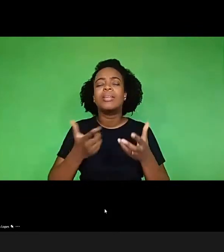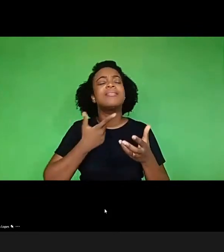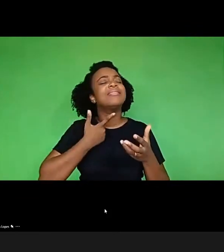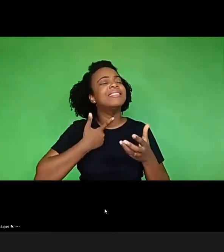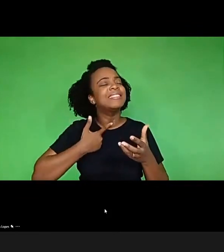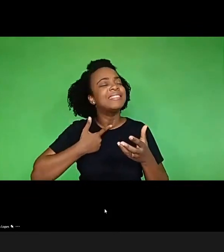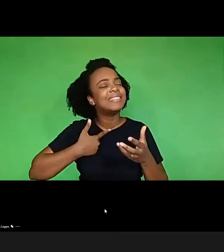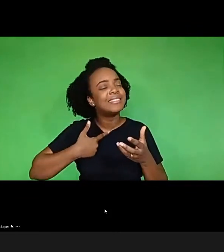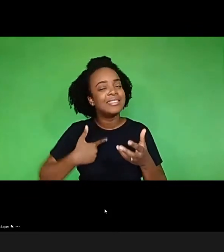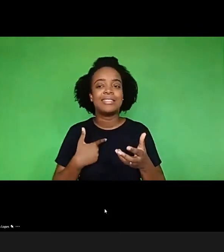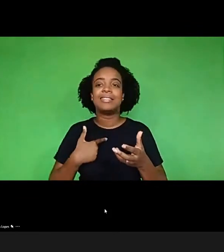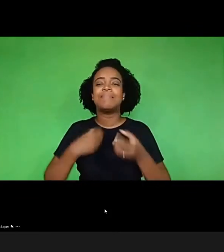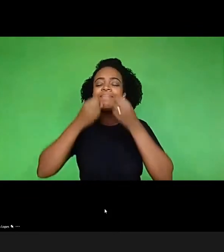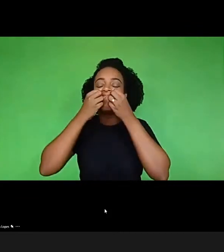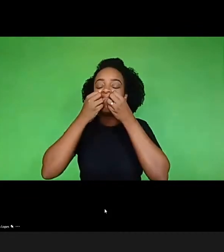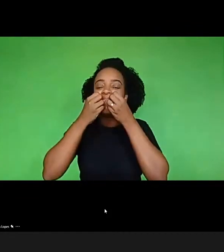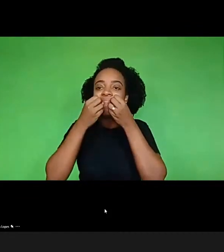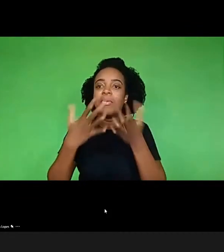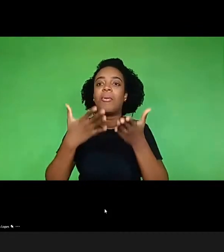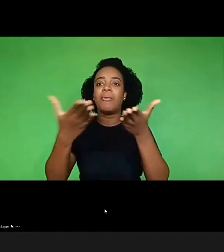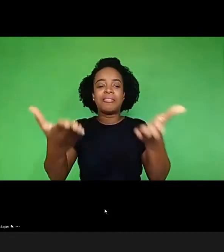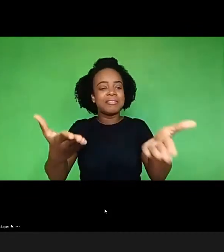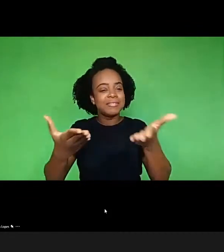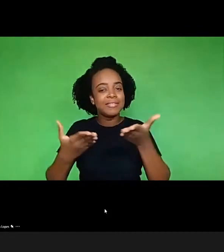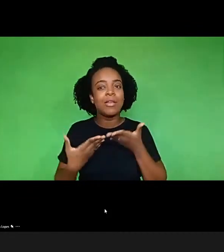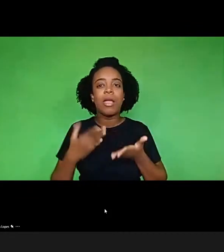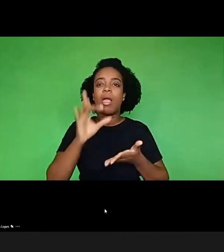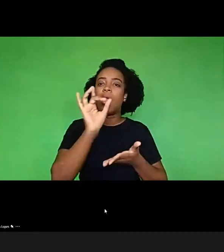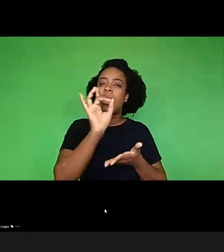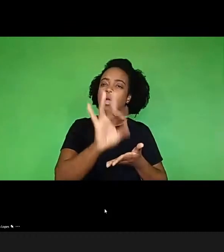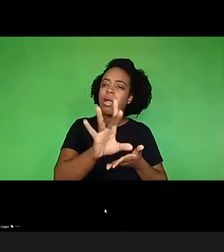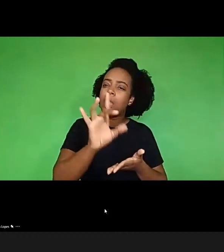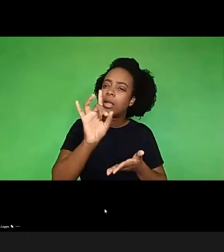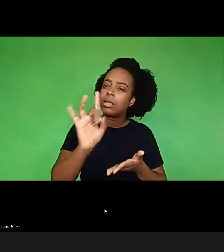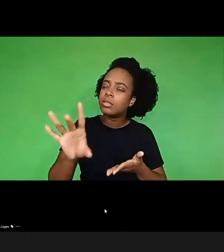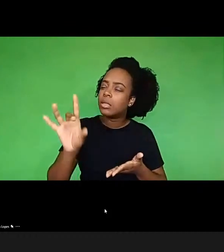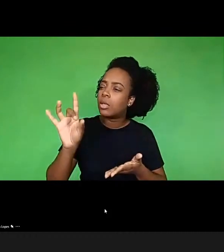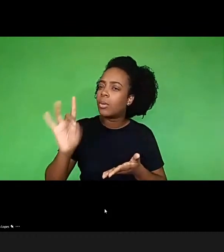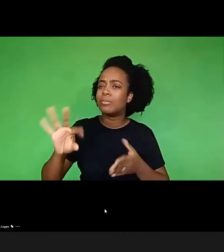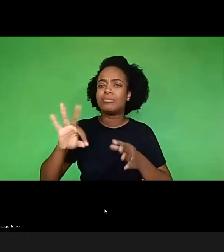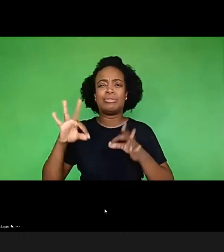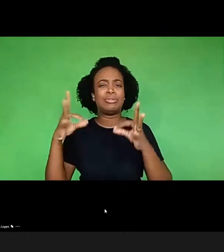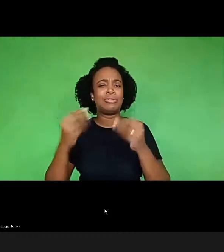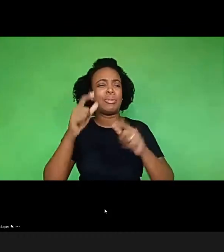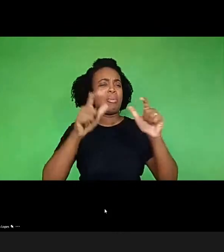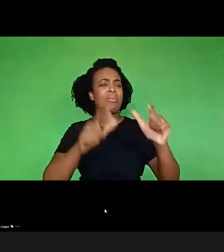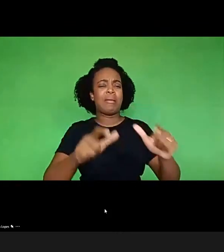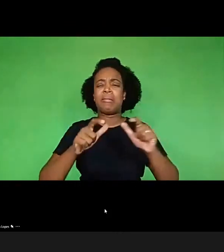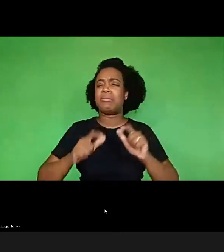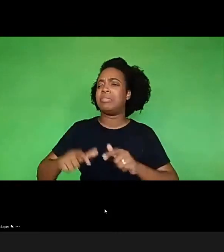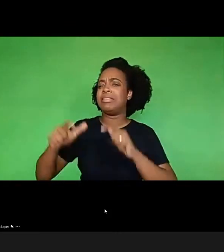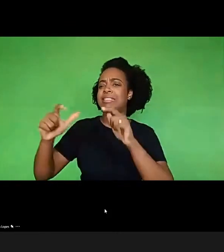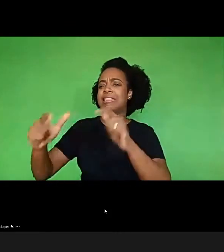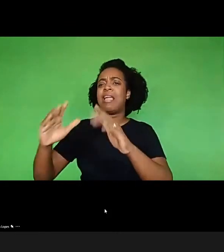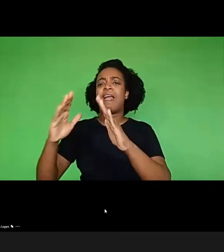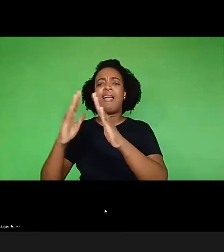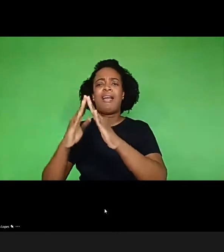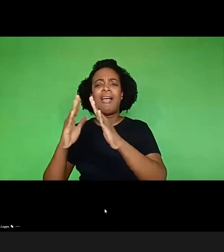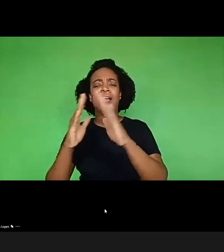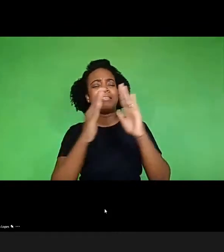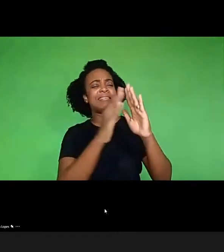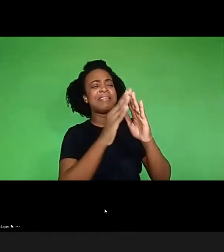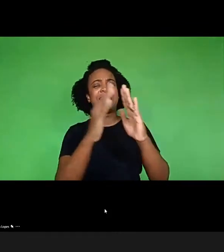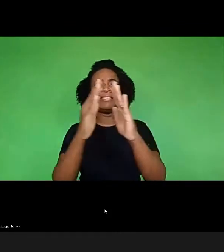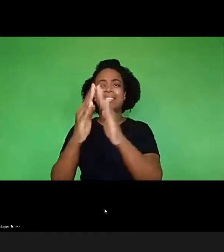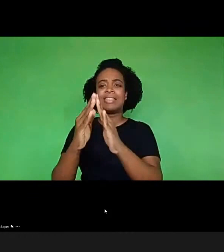muito, muito boas-vindas a cada um de vocês, estudantes de todos os lugares, das suas casas, que eu sei que cada um está aí